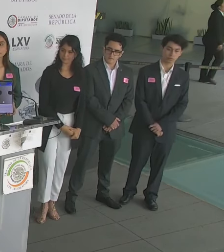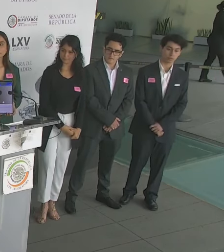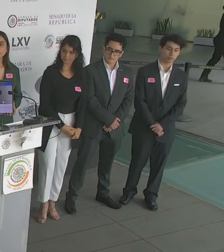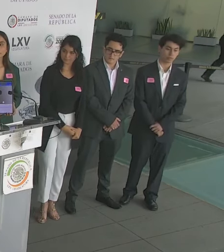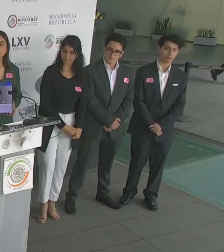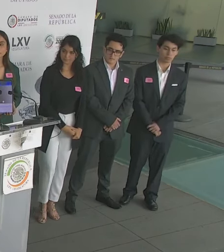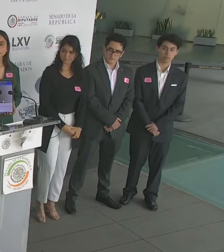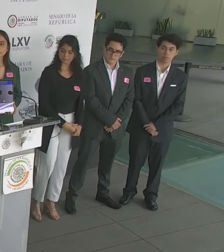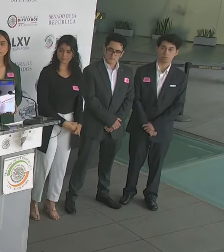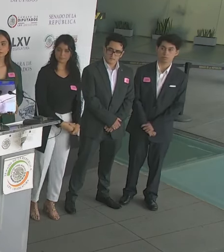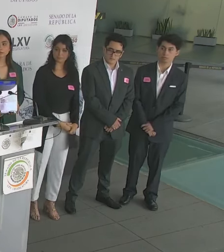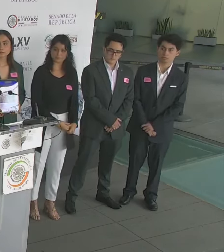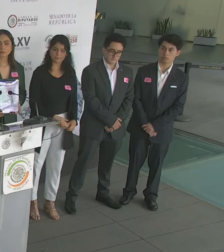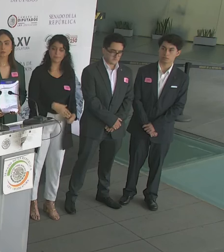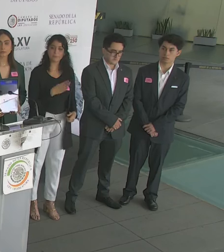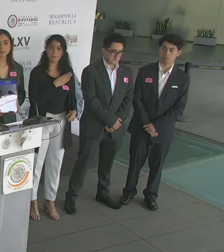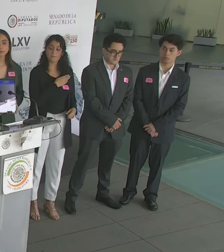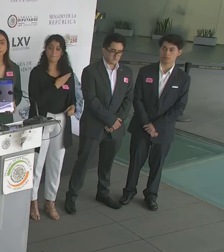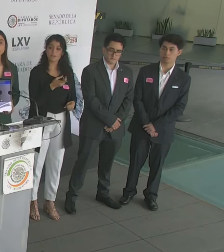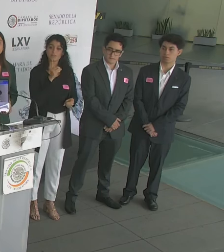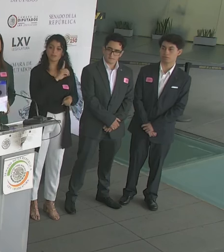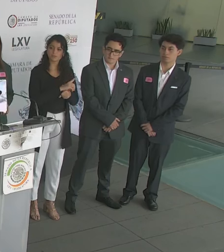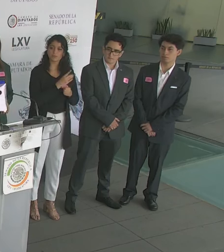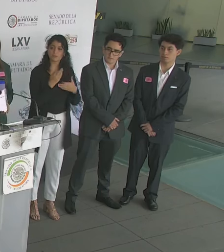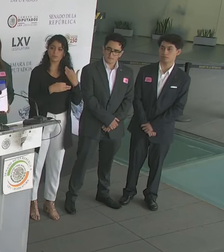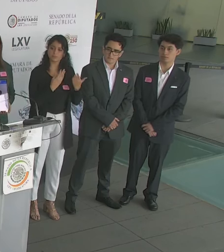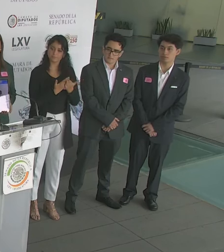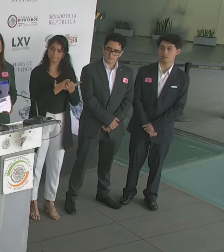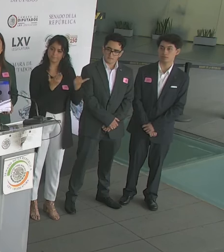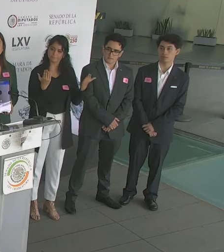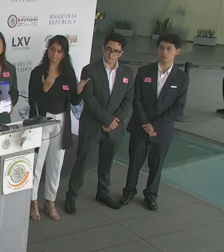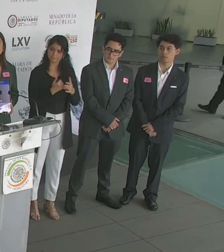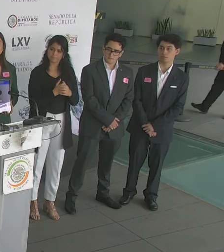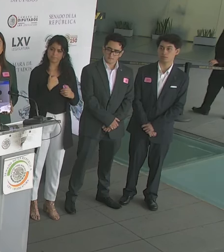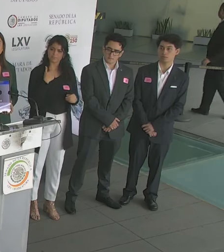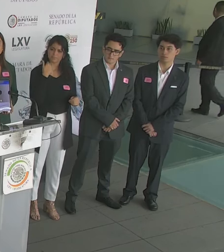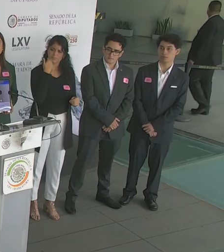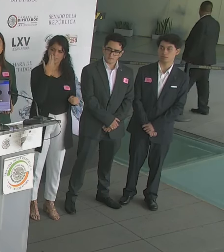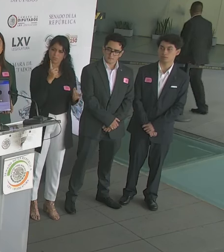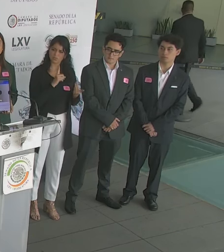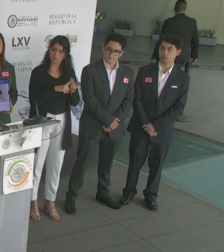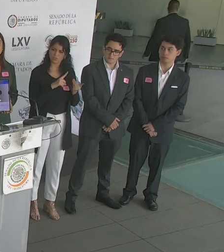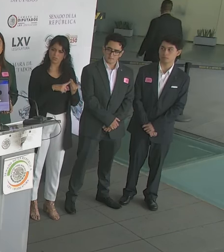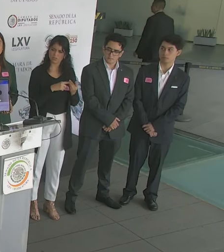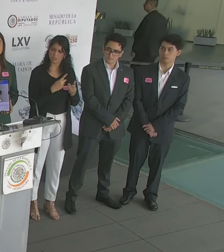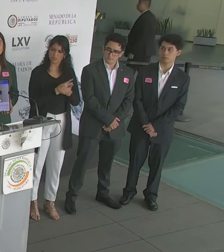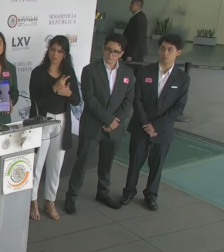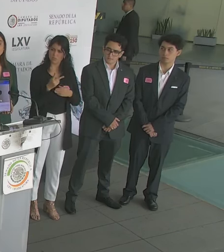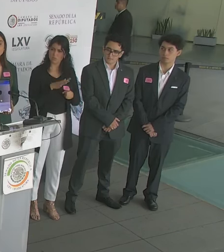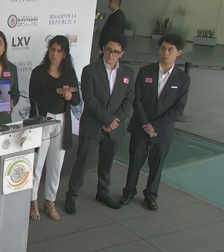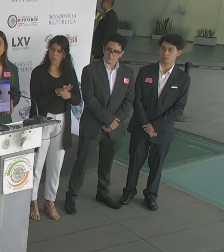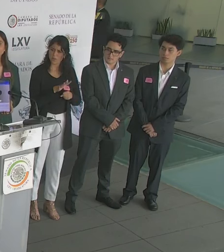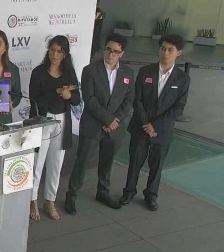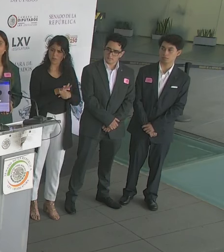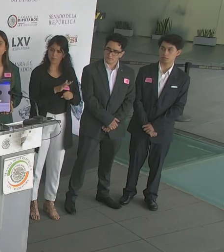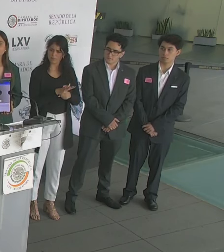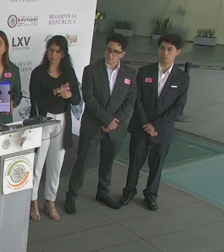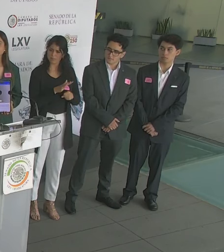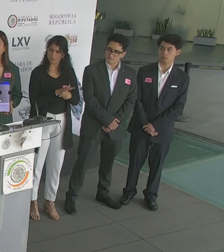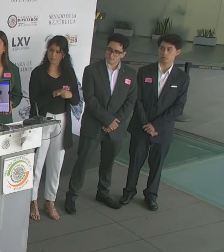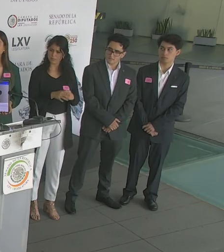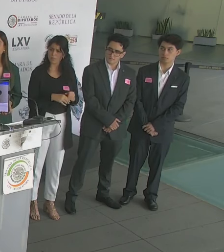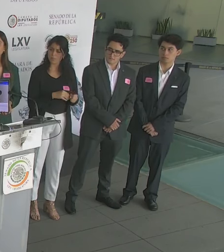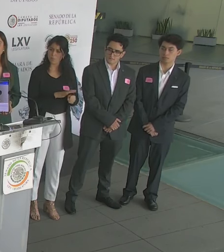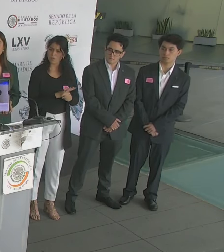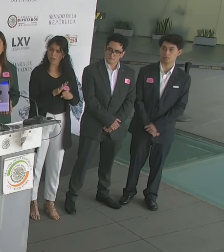Mayén Buenos días a todas y a todos Quisiera saber de dónde son egresados de Qué institución educativa han egresado Y